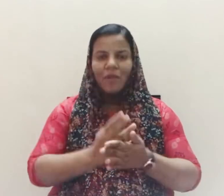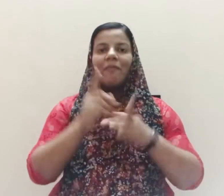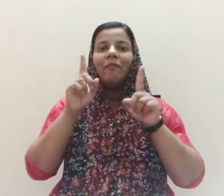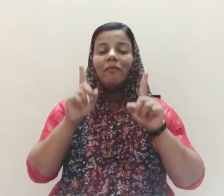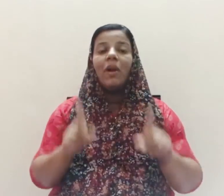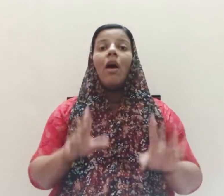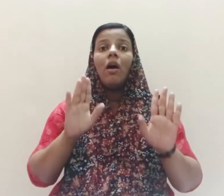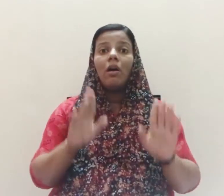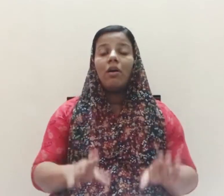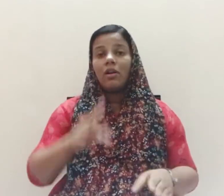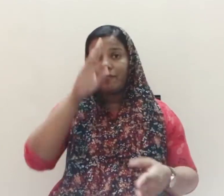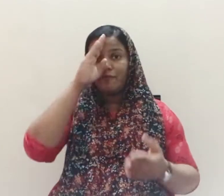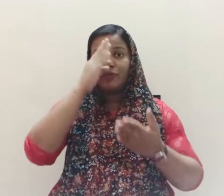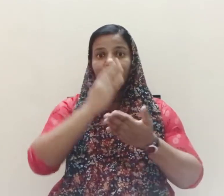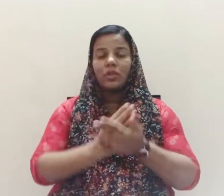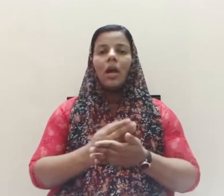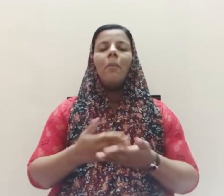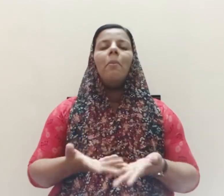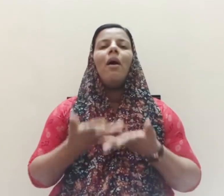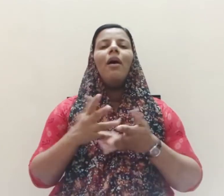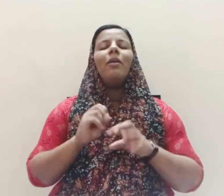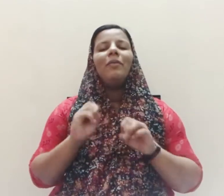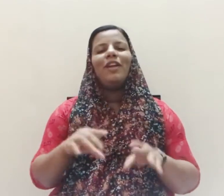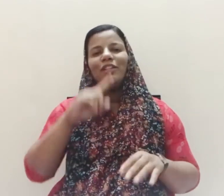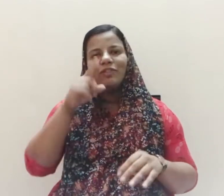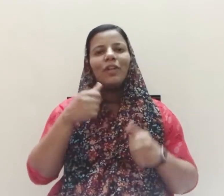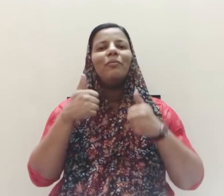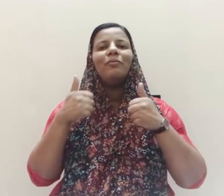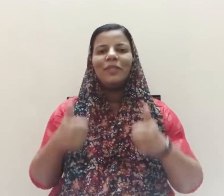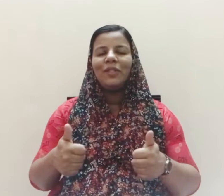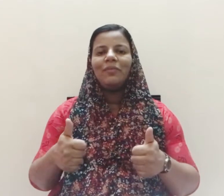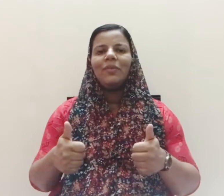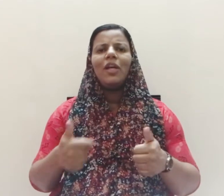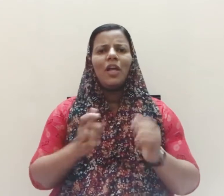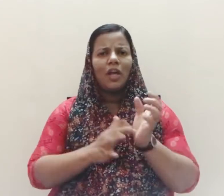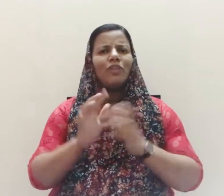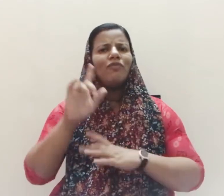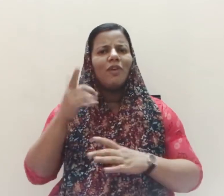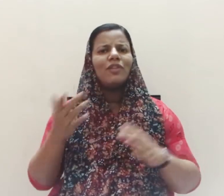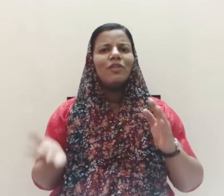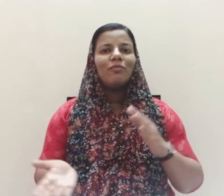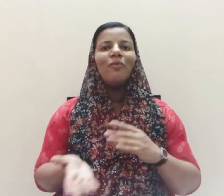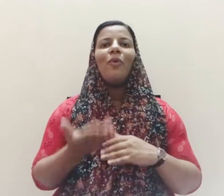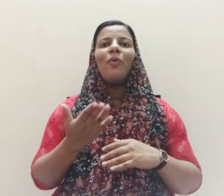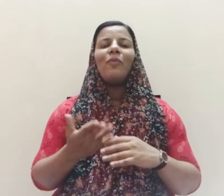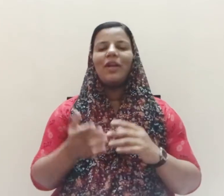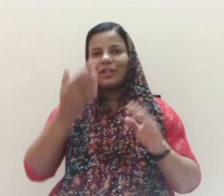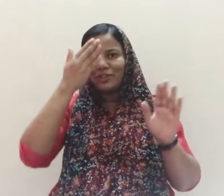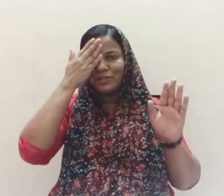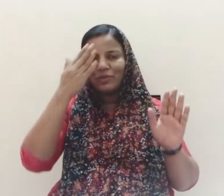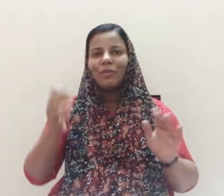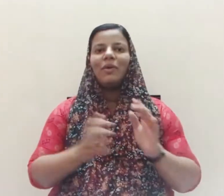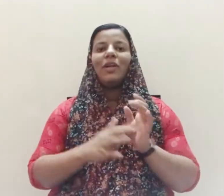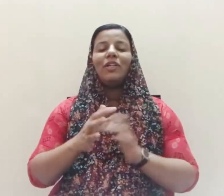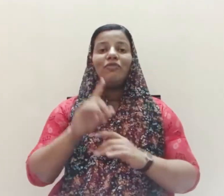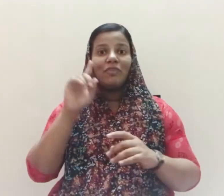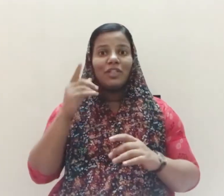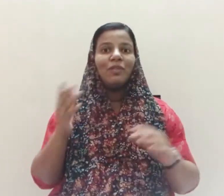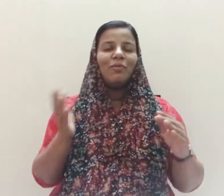അവൻ അങ്ങനെ വിശ്വസിക്കുമ്പോൾ ഭാരമില്ലാതെ ജീവിക്കുവാൻ കഴിയും. കഥാവേ അങ്ങനെ മുൻപേ പോകുന്ന കൽപ്പിച്ചിരിക്കുന്നതിനായി സ്തോത്രം. കർത്താവേ, അങ്ങെനിക്ക് മുൻപേ ചെന്ന് ആ